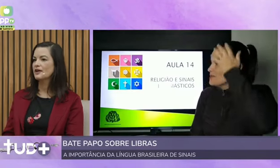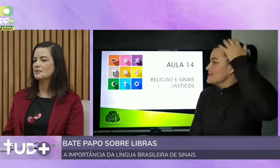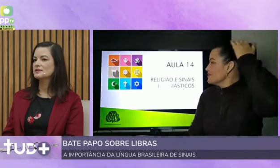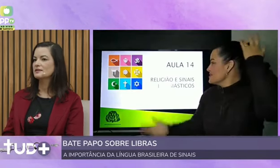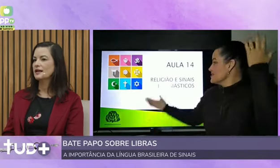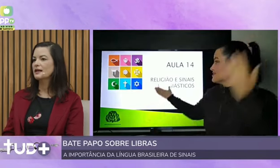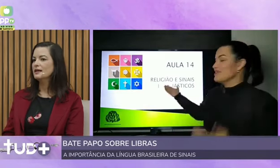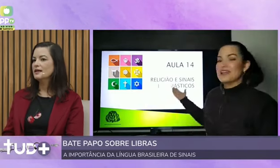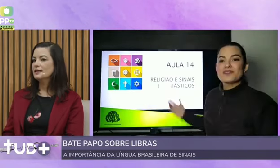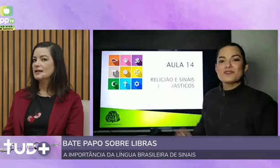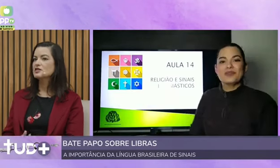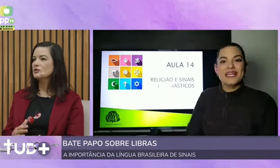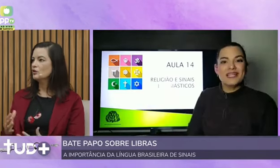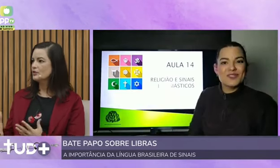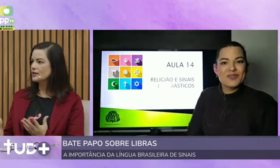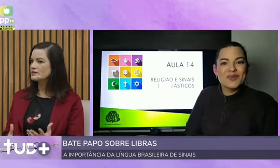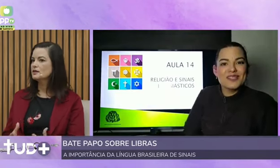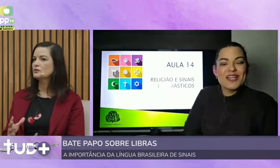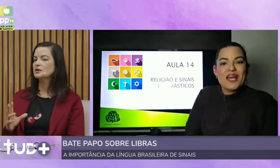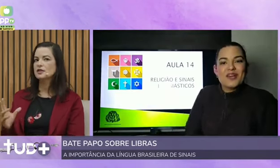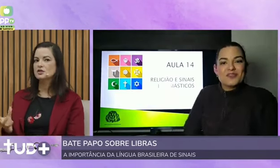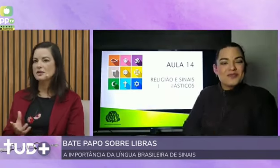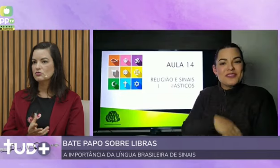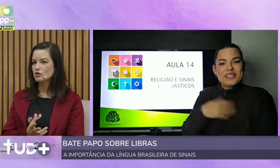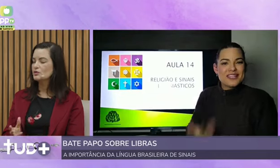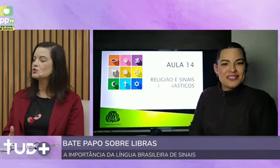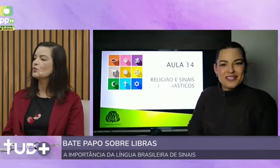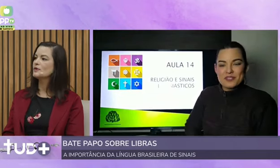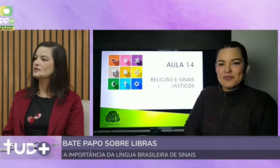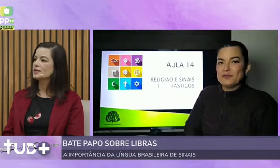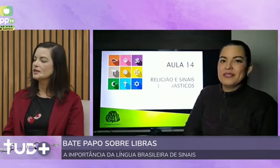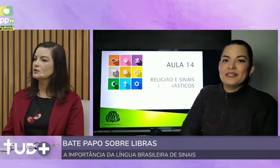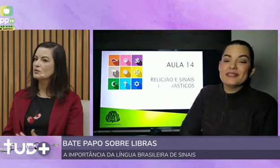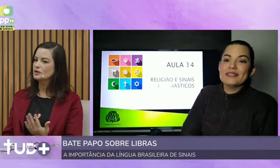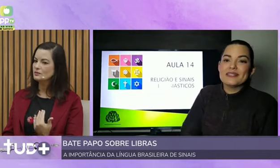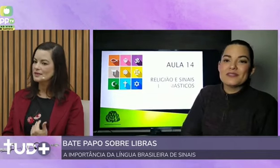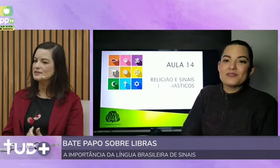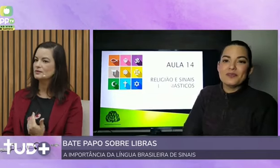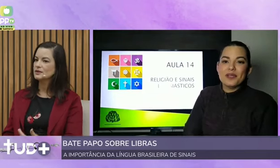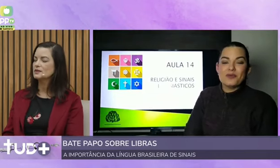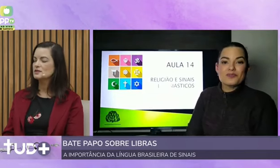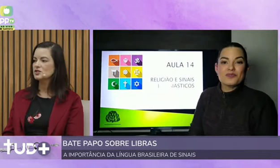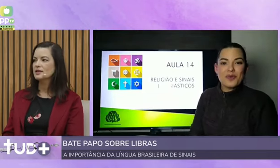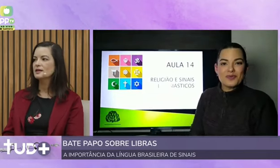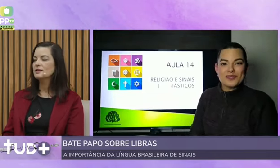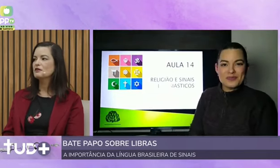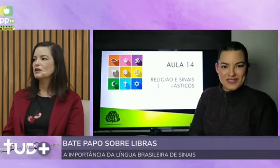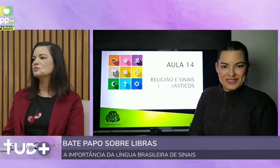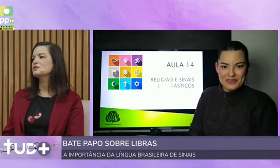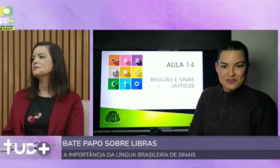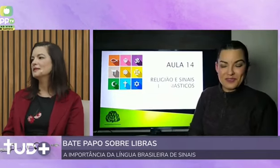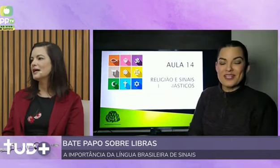vai apresentar na questão da comunicação, no entendimento de algumas coisas, né? Então, quanto mais cedo a criança chega, mais